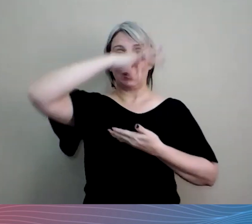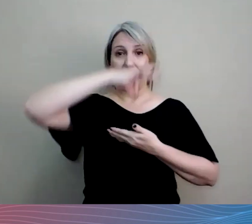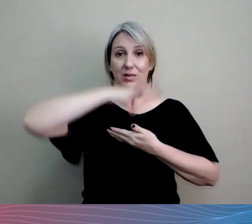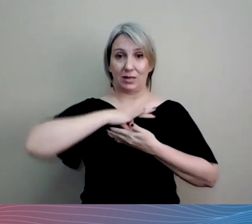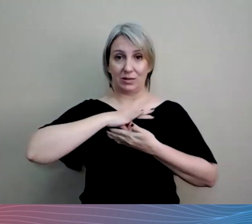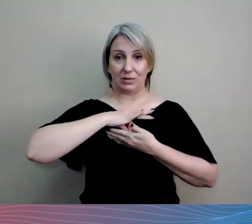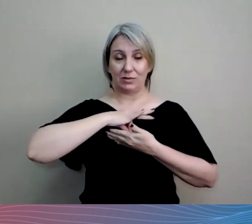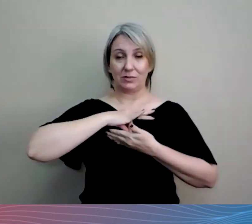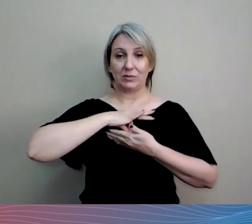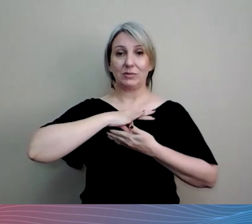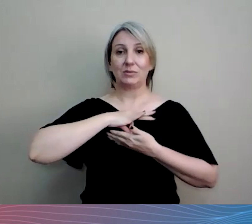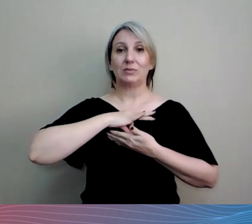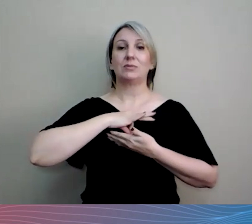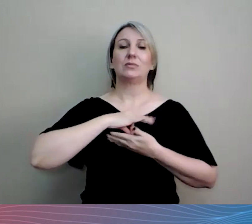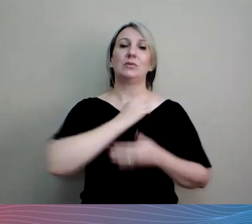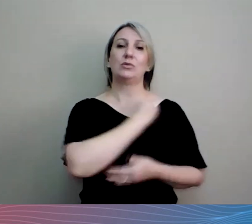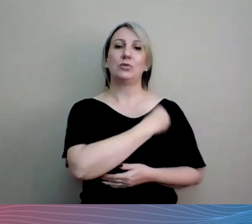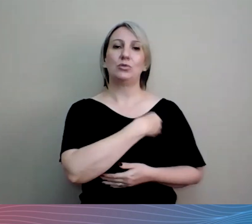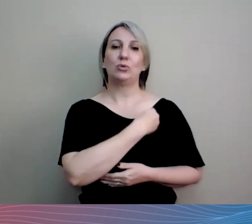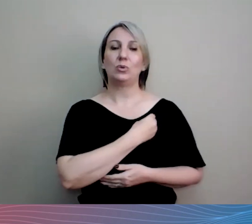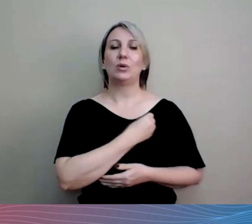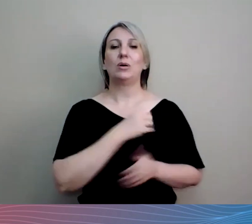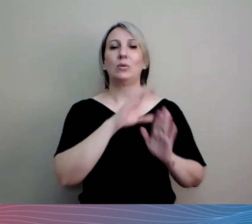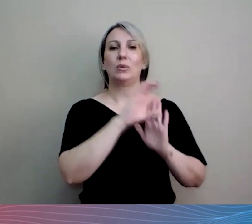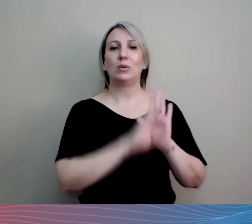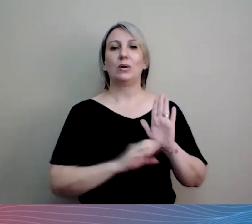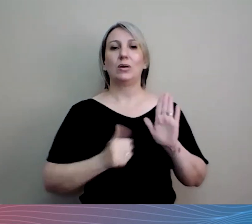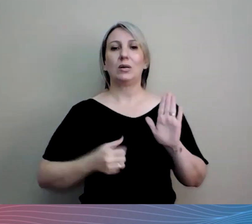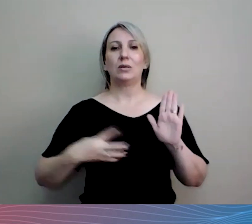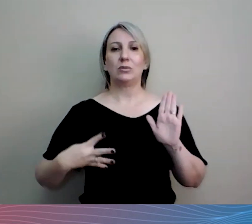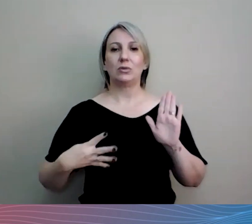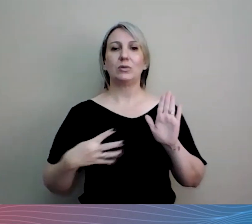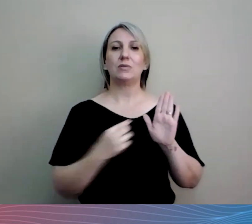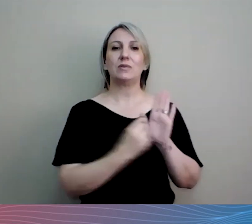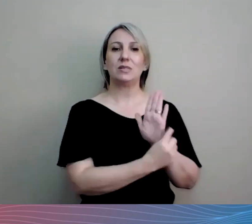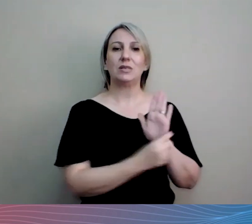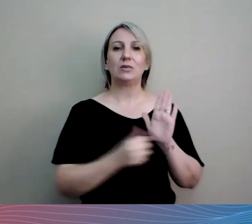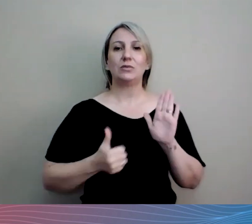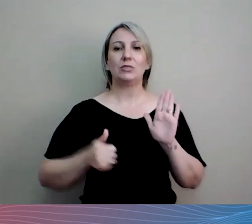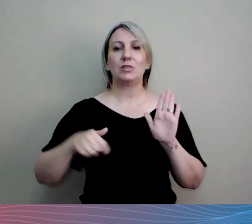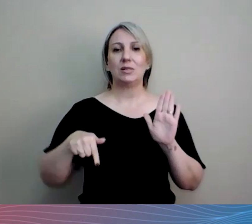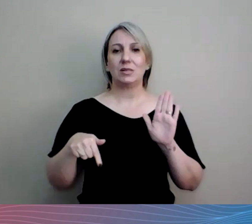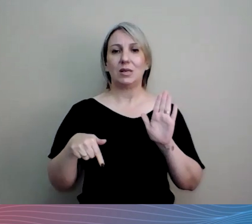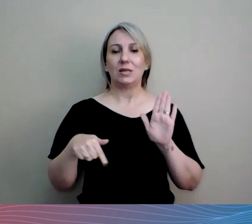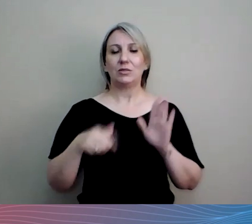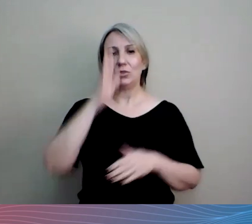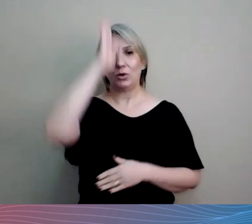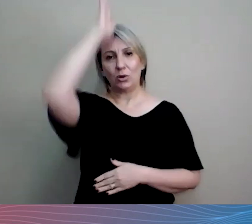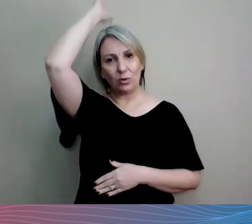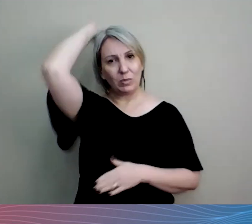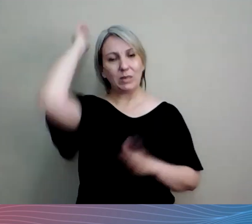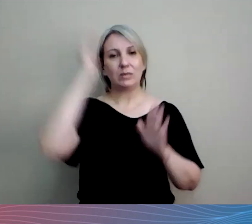14, 17, Romanos 8, 11. Vamos lá, vamos ler, vai. Estava querendo